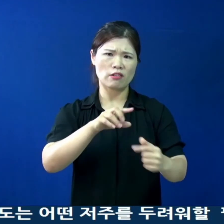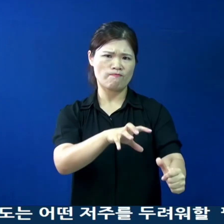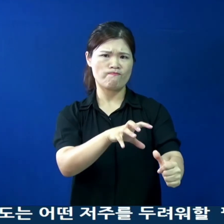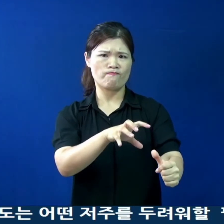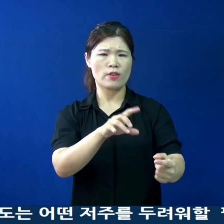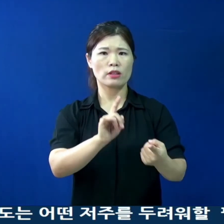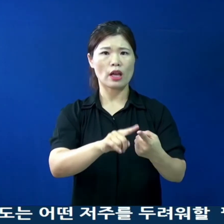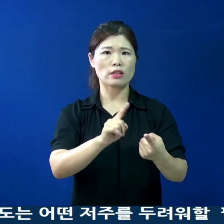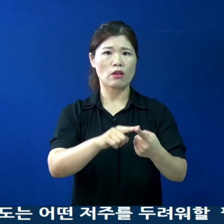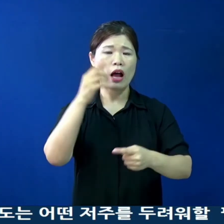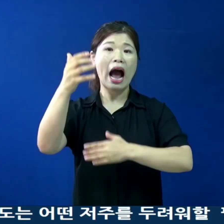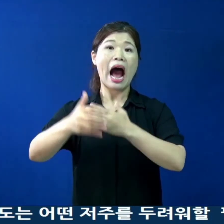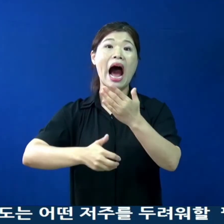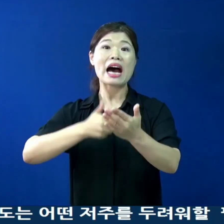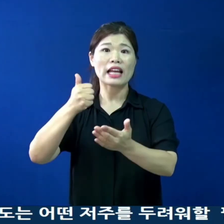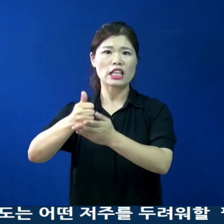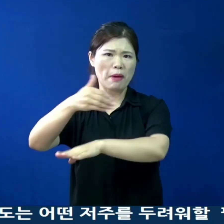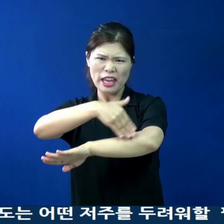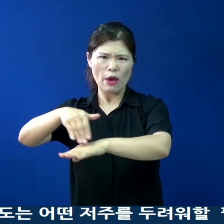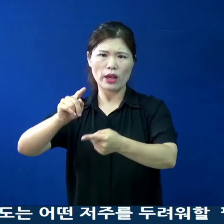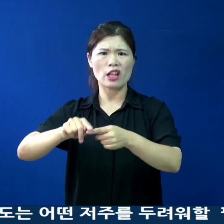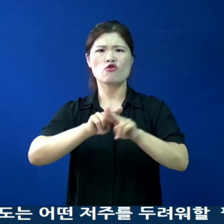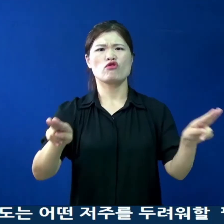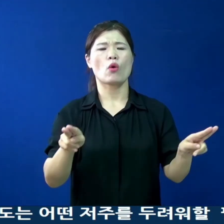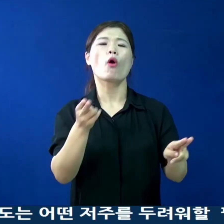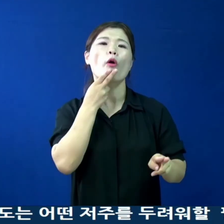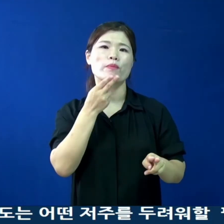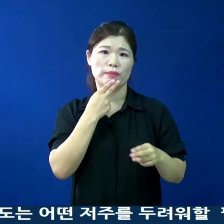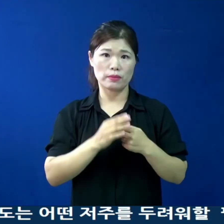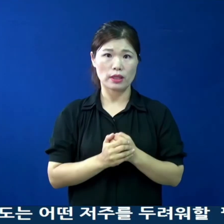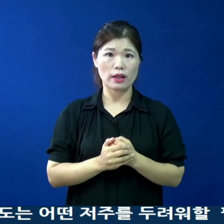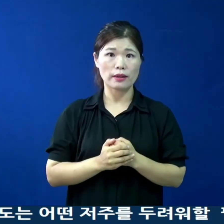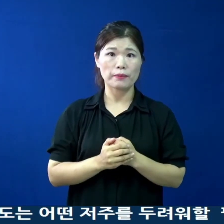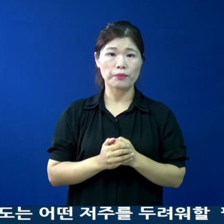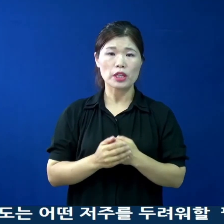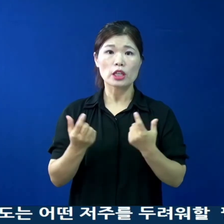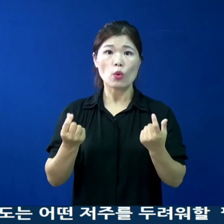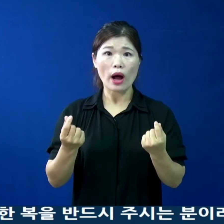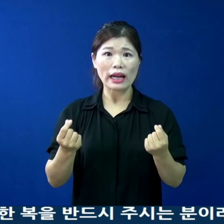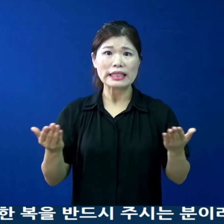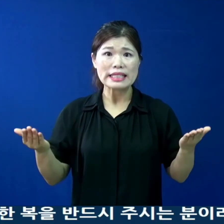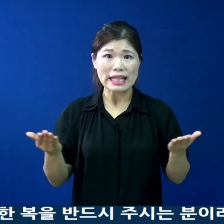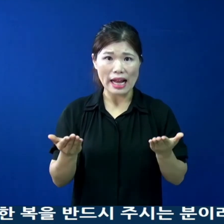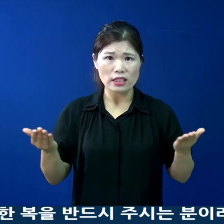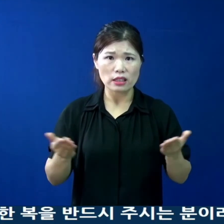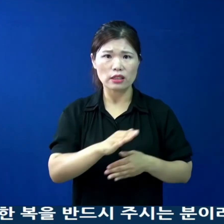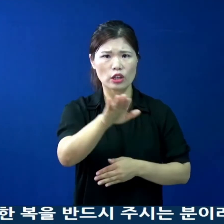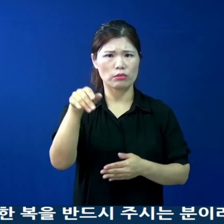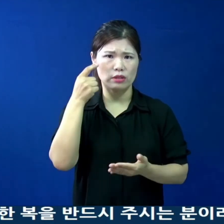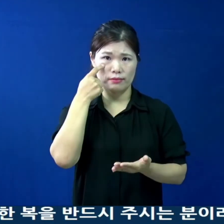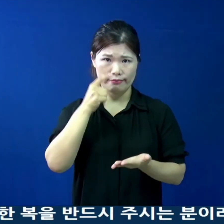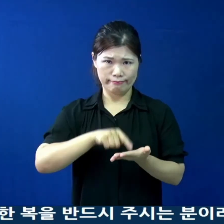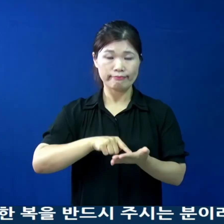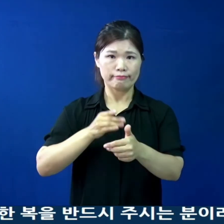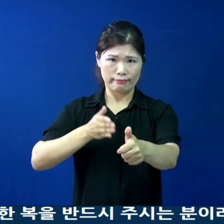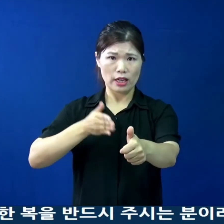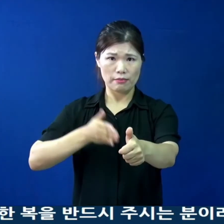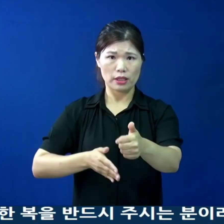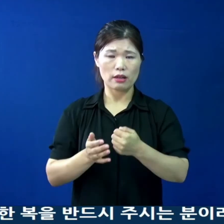계획을 취소시키는 일이 없다는 것을 말씀을 하고 있습니다. 이러한 사실들을 우리가 발견합니다.